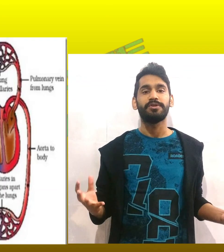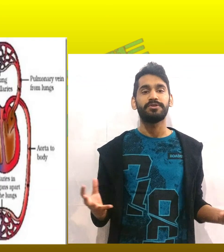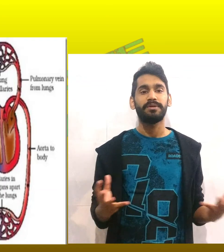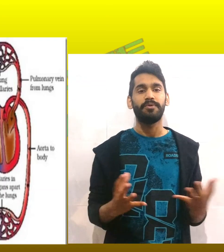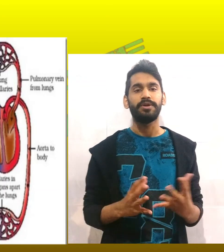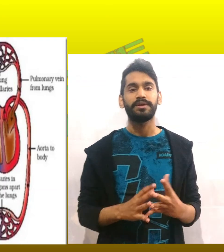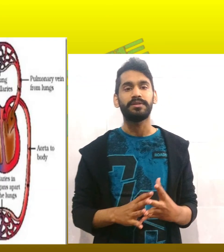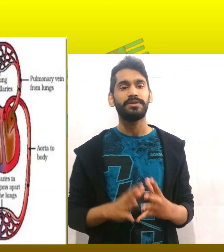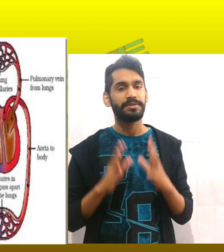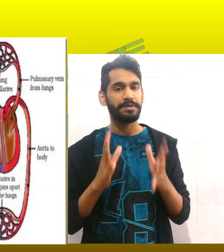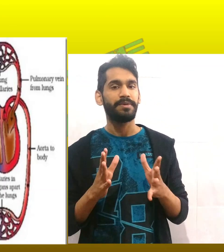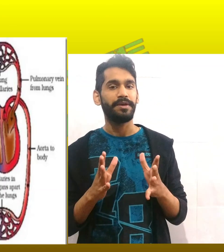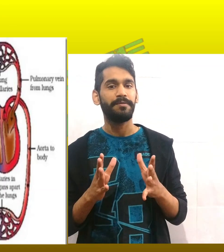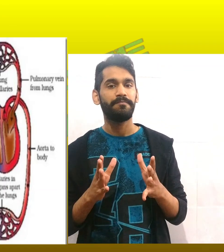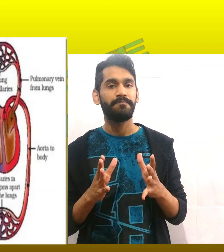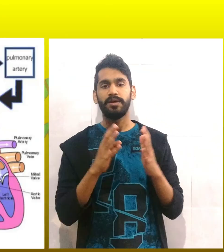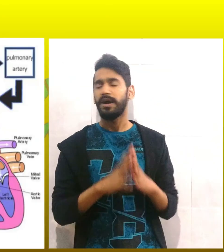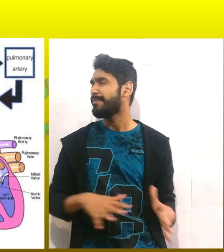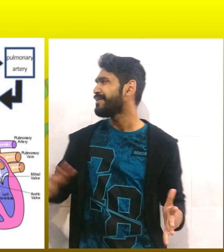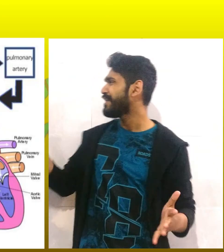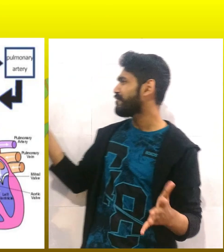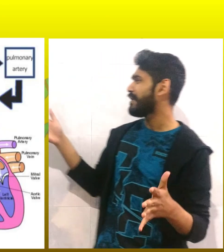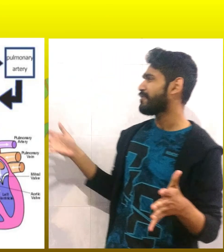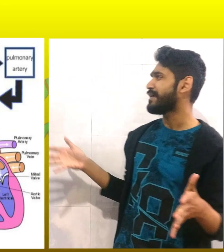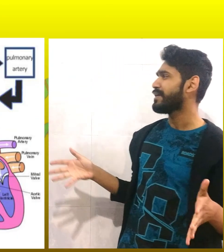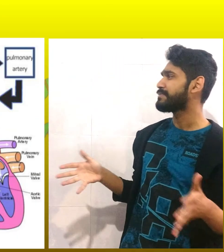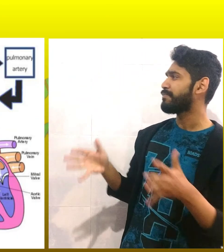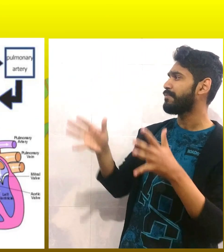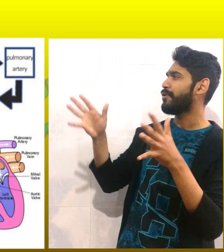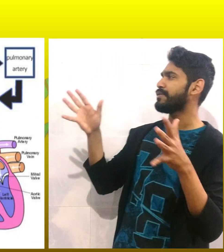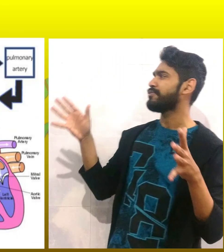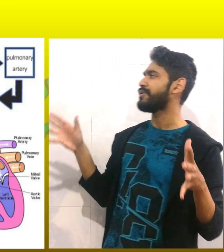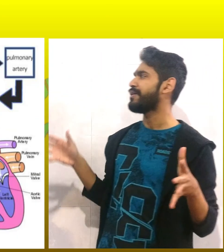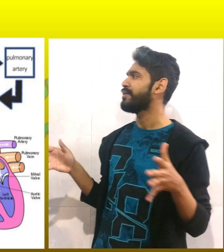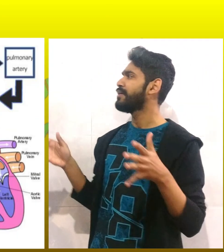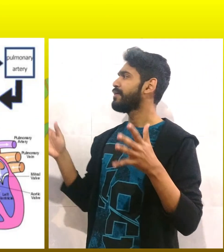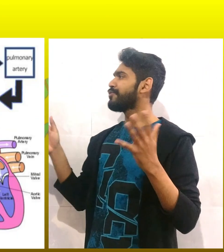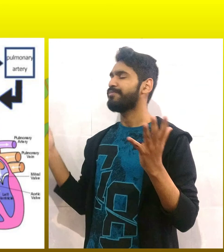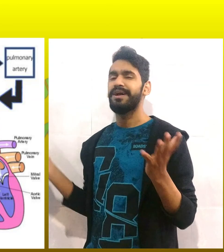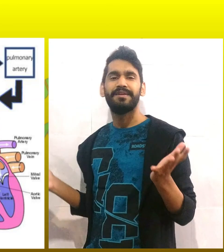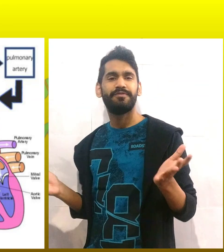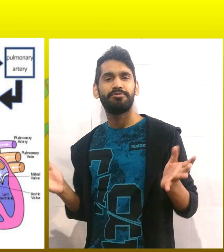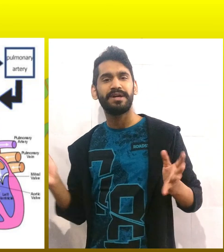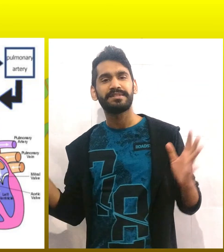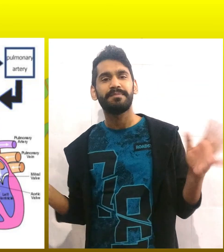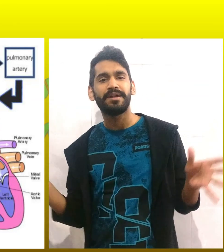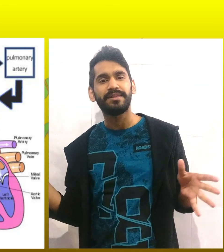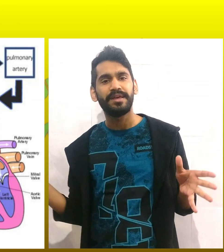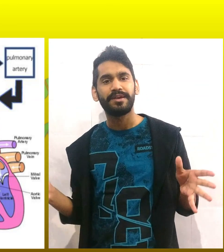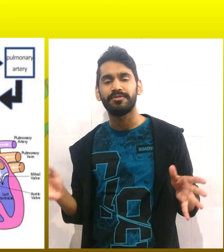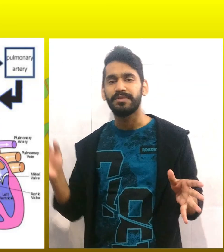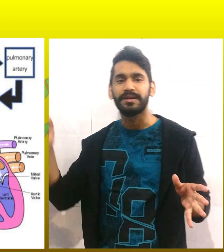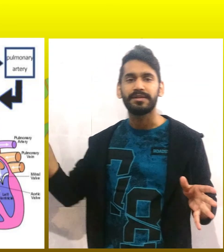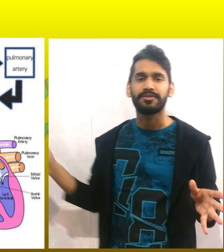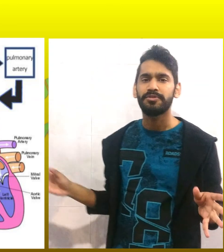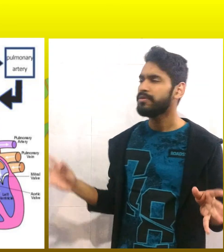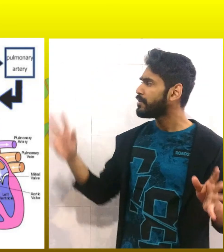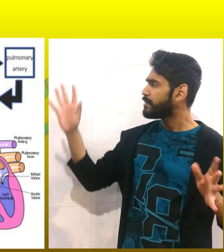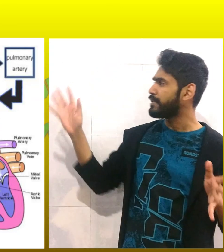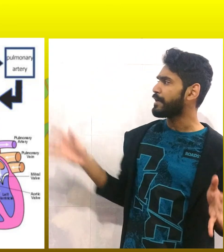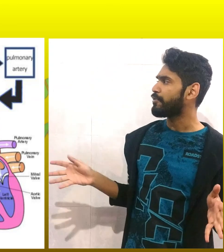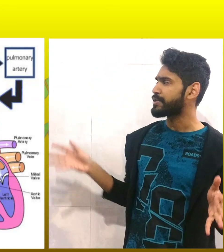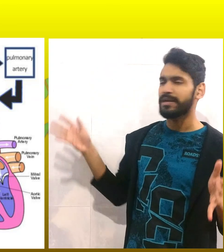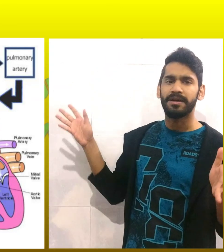पूरा सर्कुलेशन होता है बॉडी के अंदर। समझ में आया? अब ये देख लो एक और साइड आगे, इसमें हमने बहुत थोड़ा तुम्हारे लिए फ्लो चार्ट सा बना दिया है कि तुम देख सकते